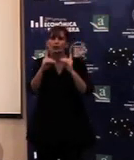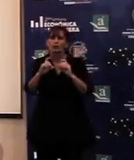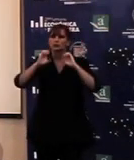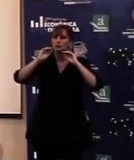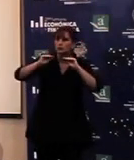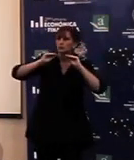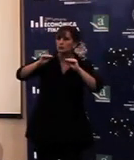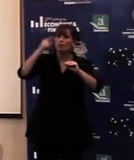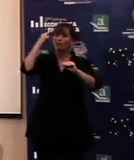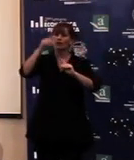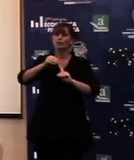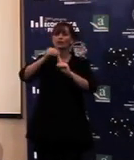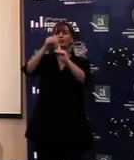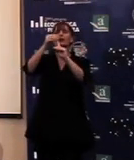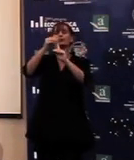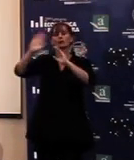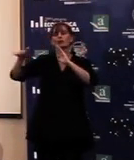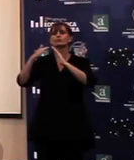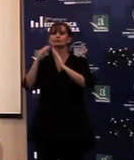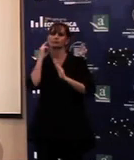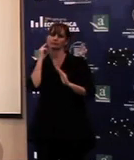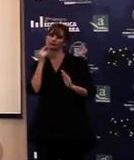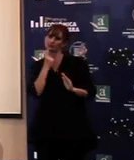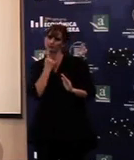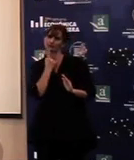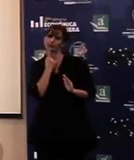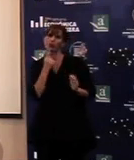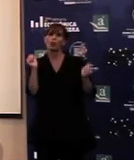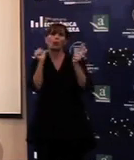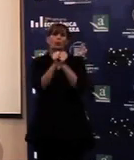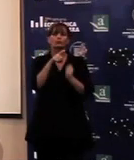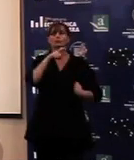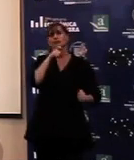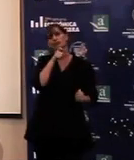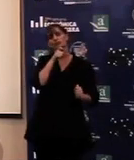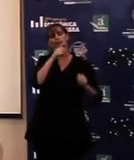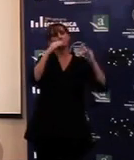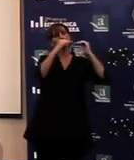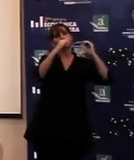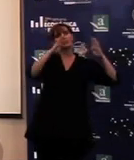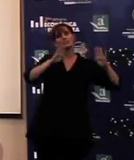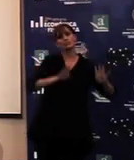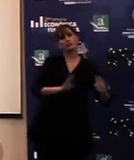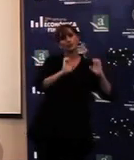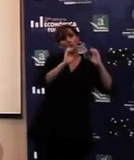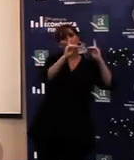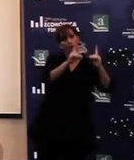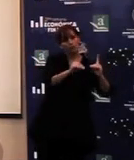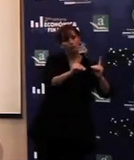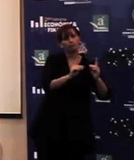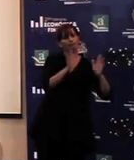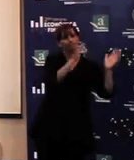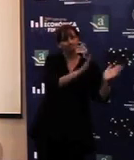sentido, inicia una alianza con el Ministerio de Educación y prepara un programa especial